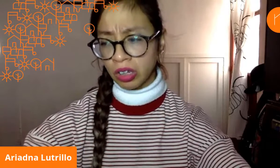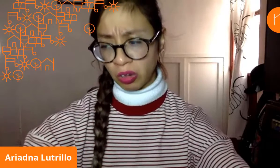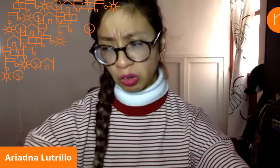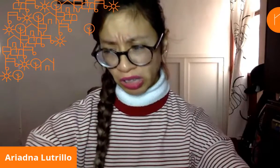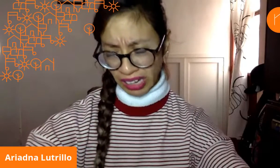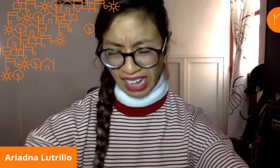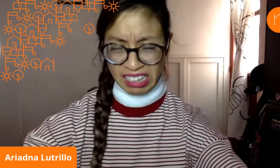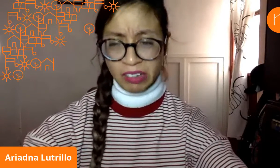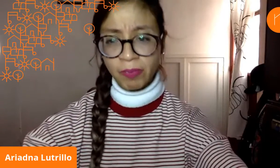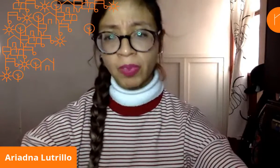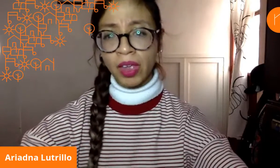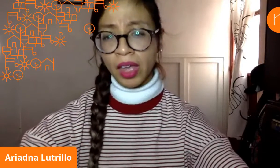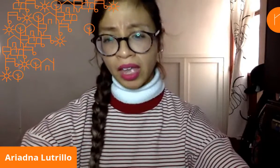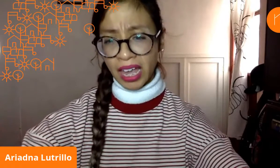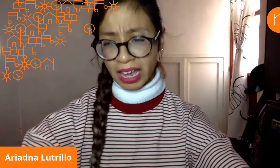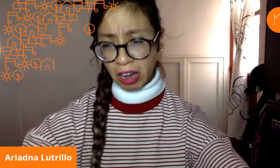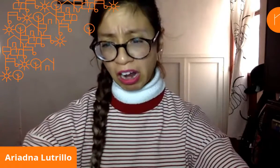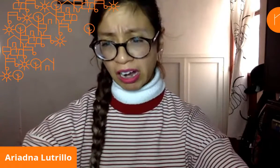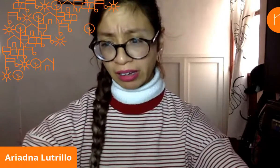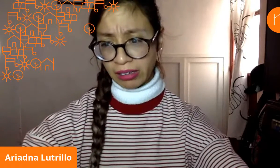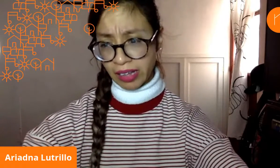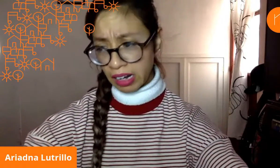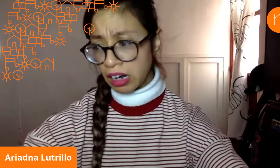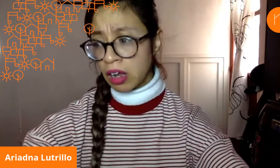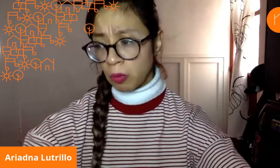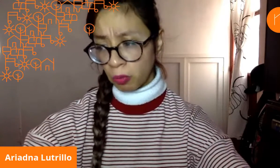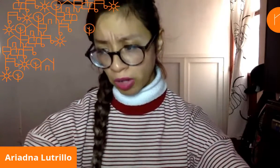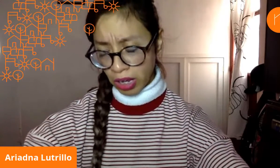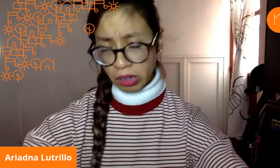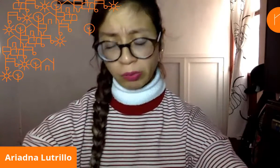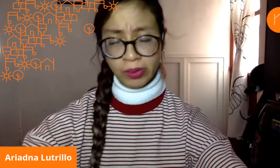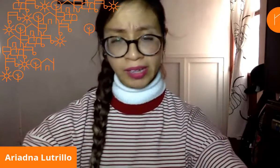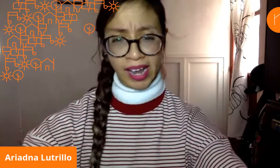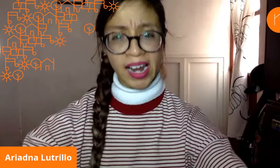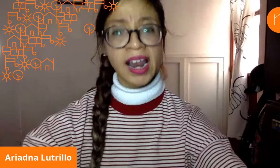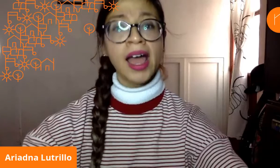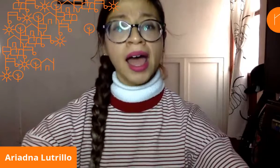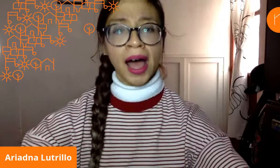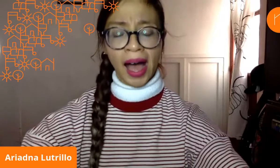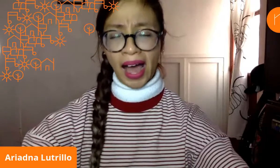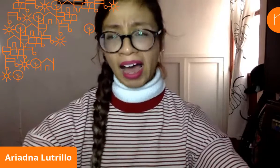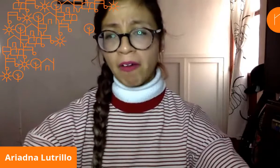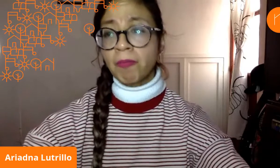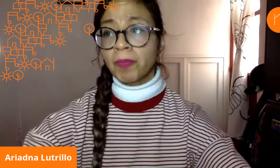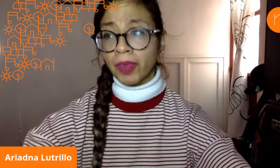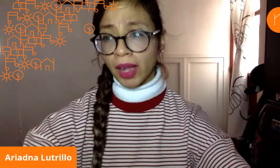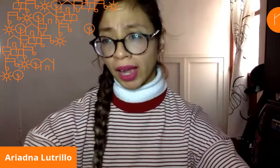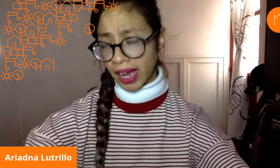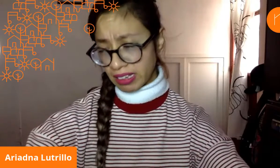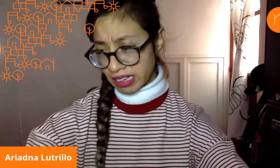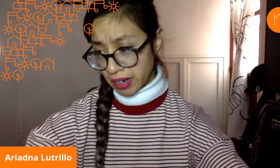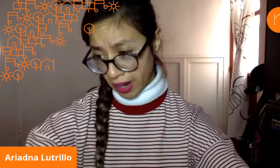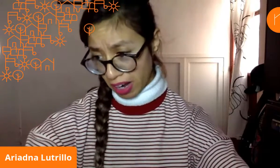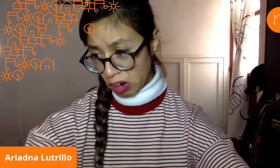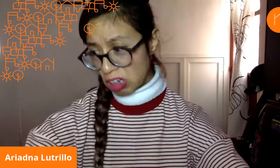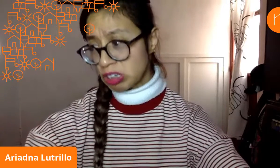de ustedes y quiero agradecer muy en especial a Casa Naranjos